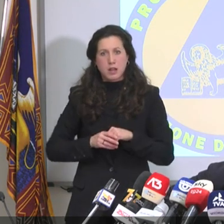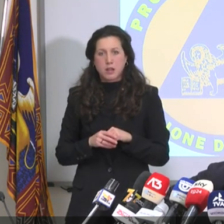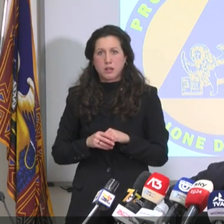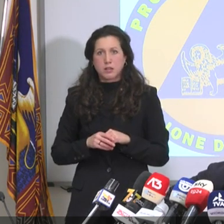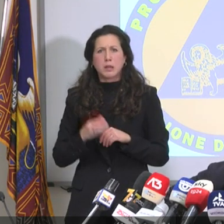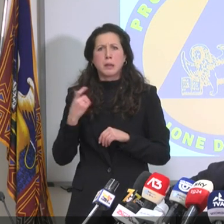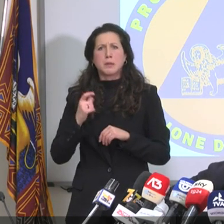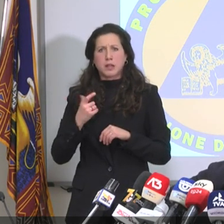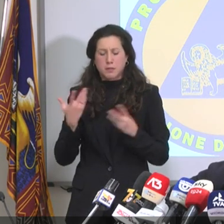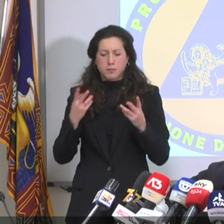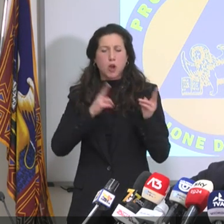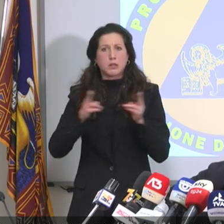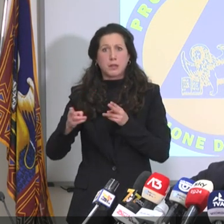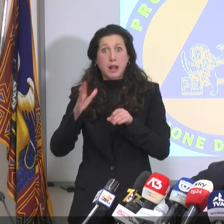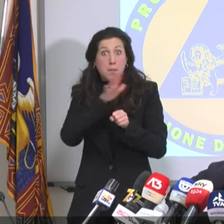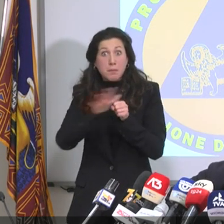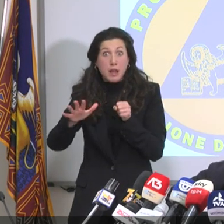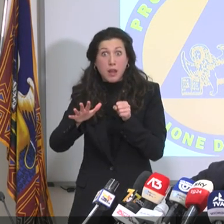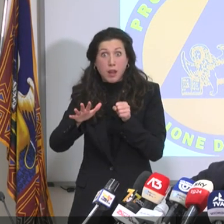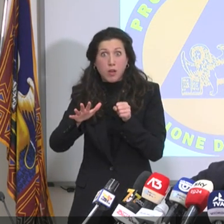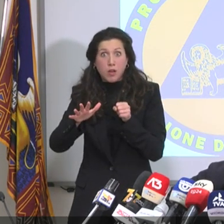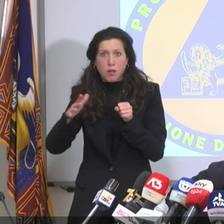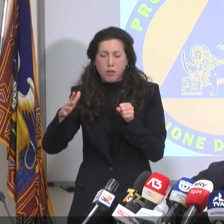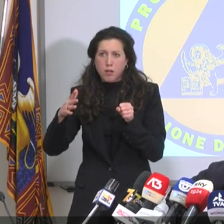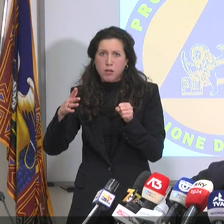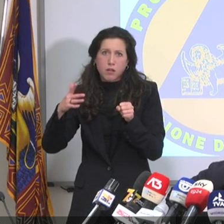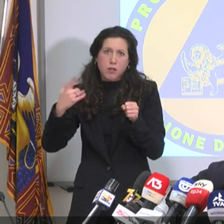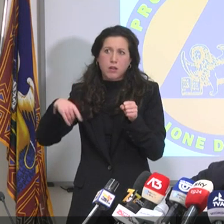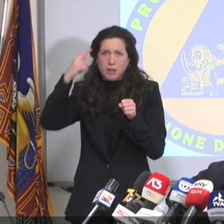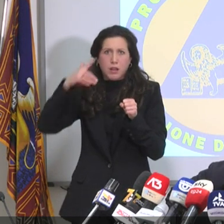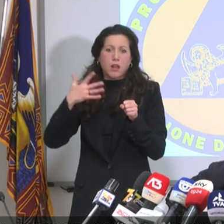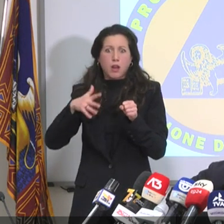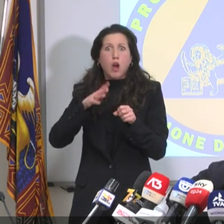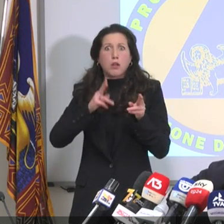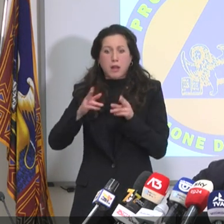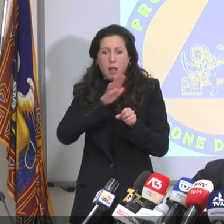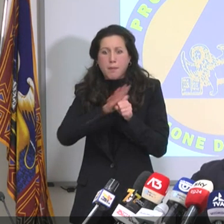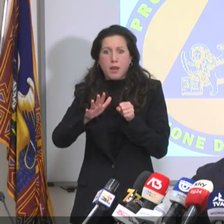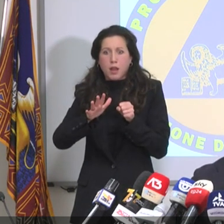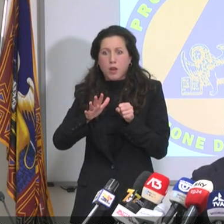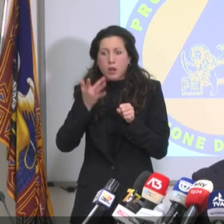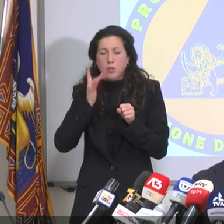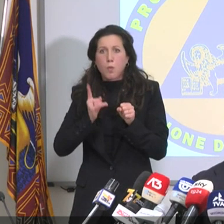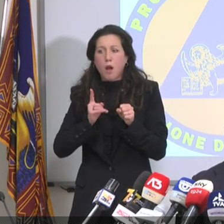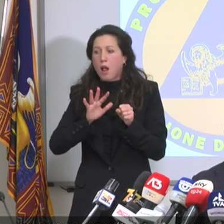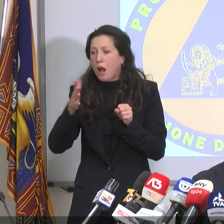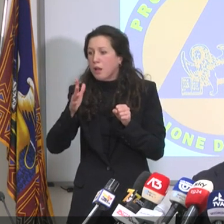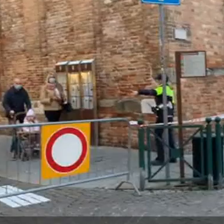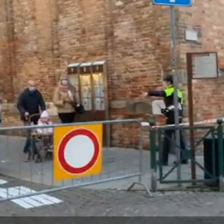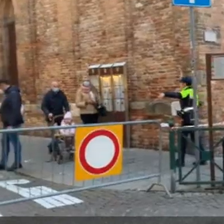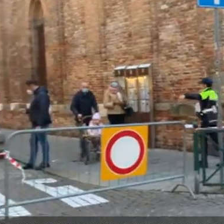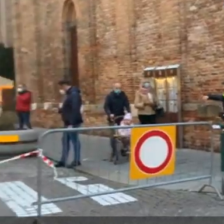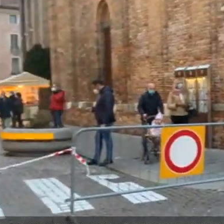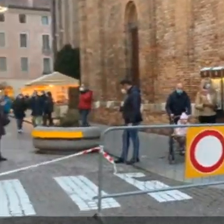l'ospedale è pieno, poi veramente si rischia di non curare più chi ha veramente bisogno dell'emergenza. Questa è la nostra